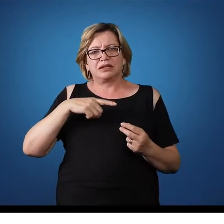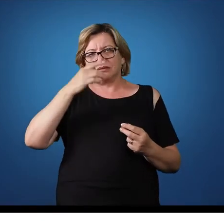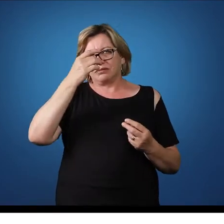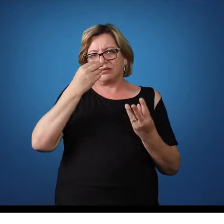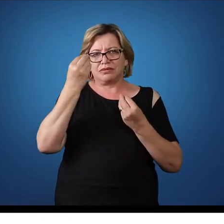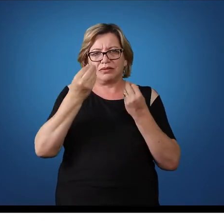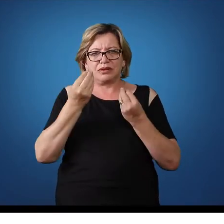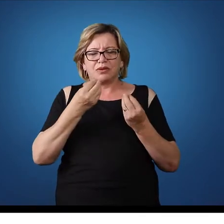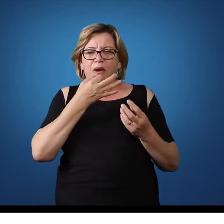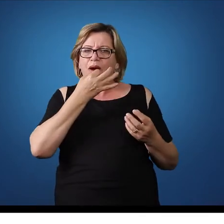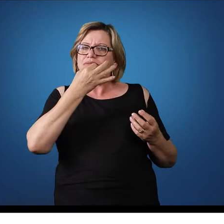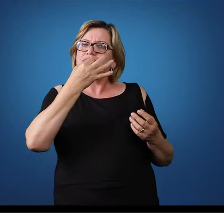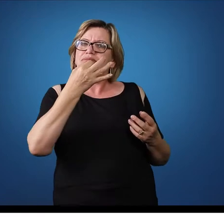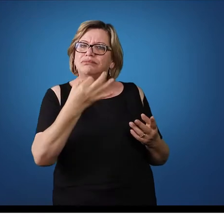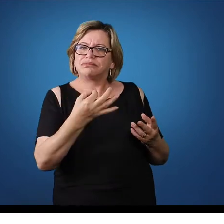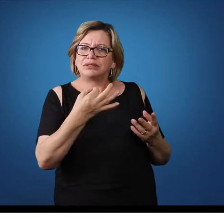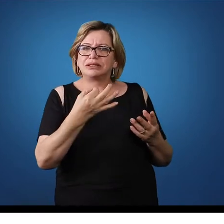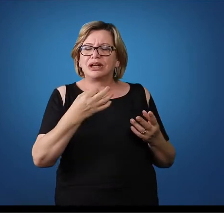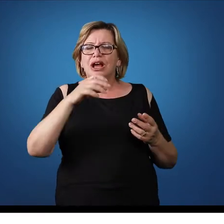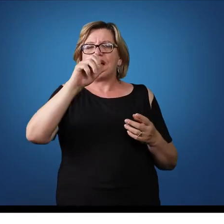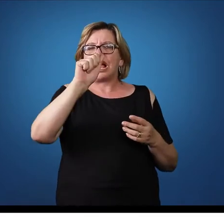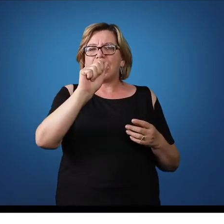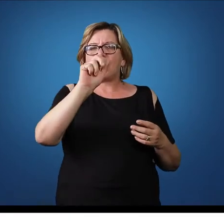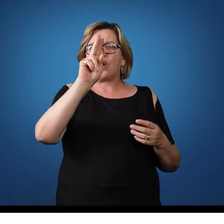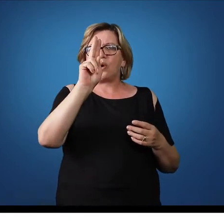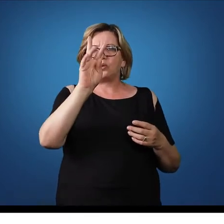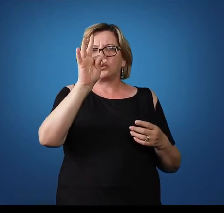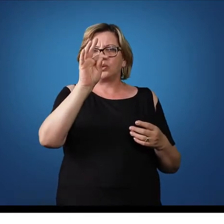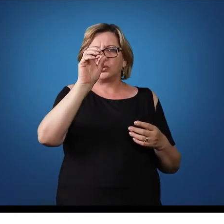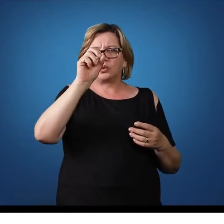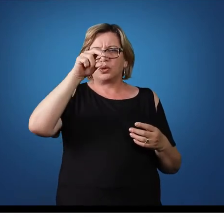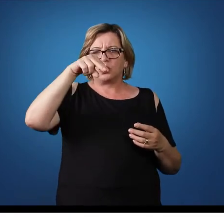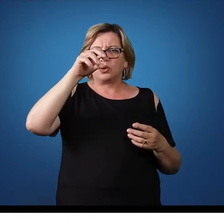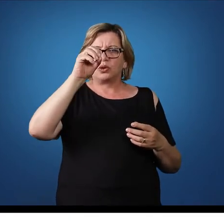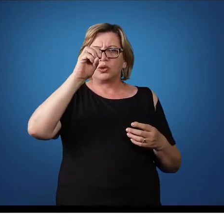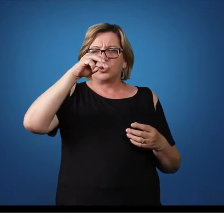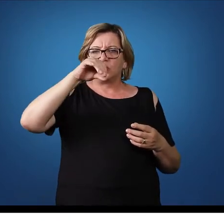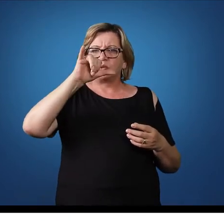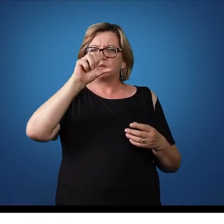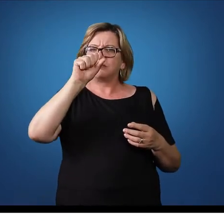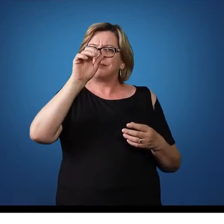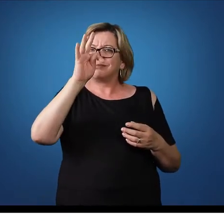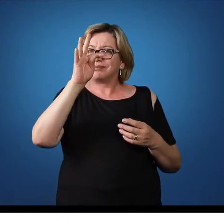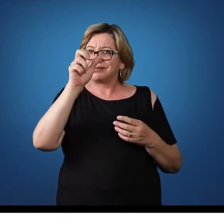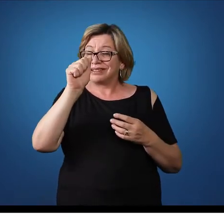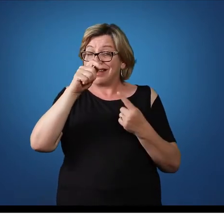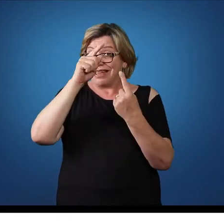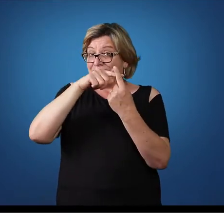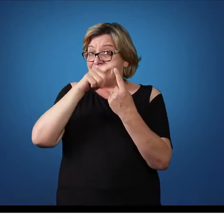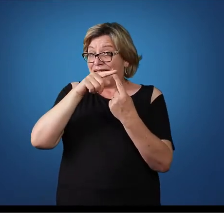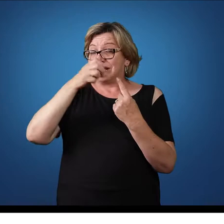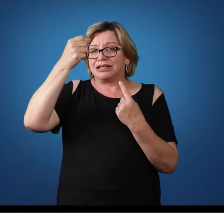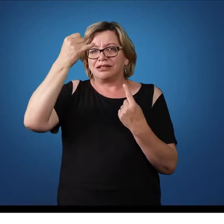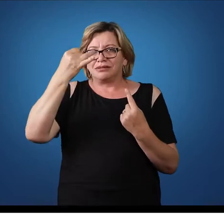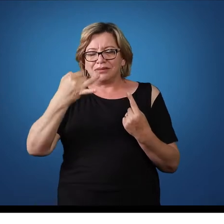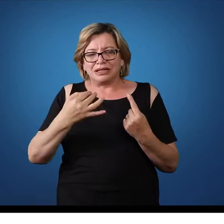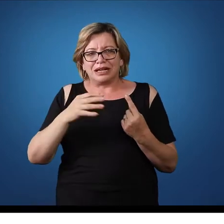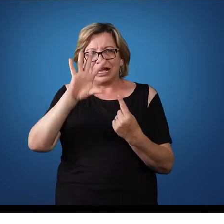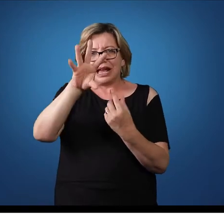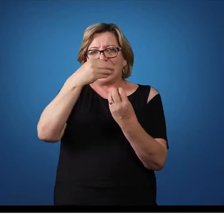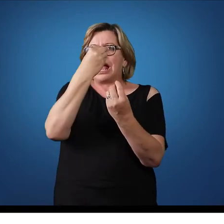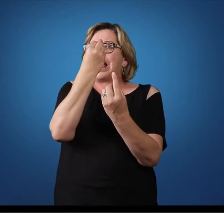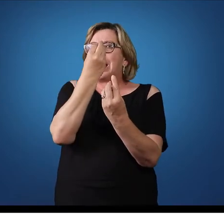nós chamamos de autonomista. Os autonomistas dizem: olha, arte e